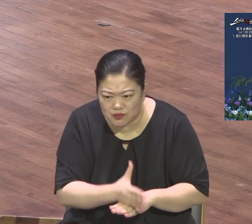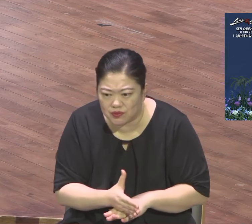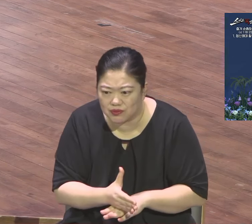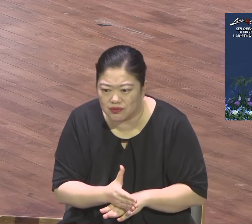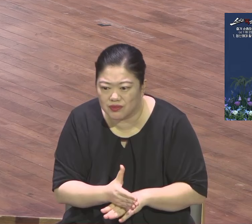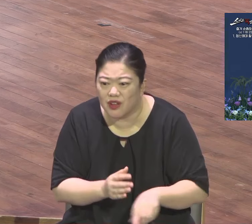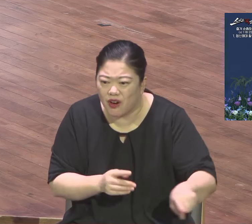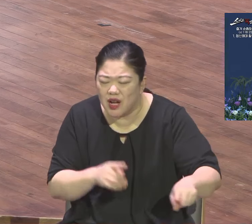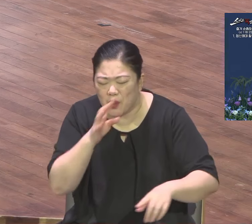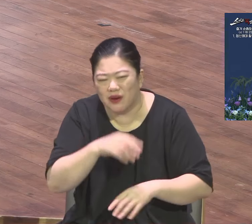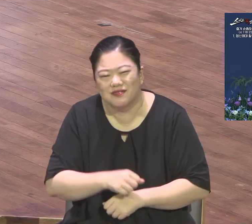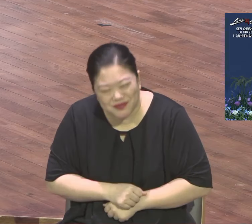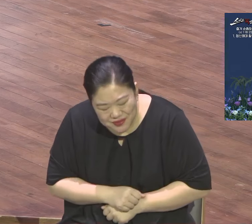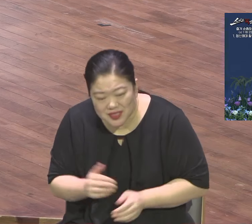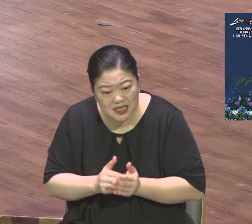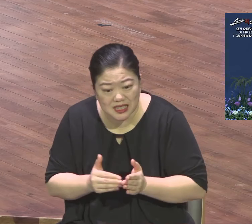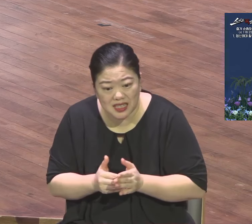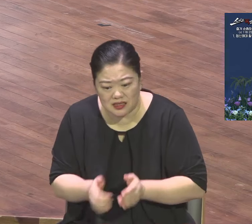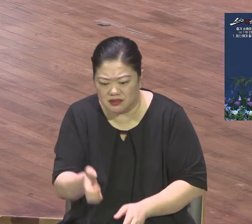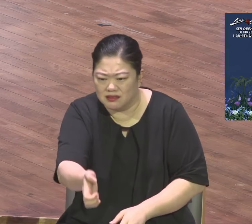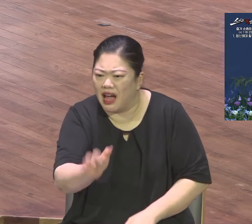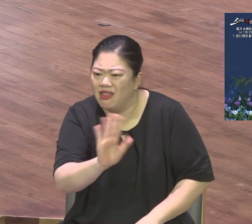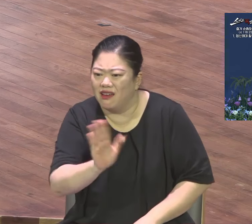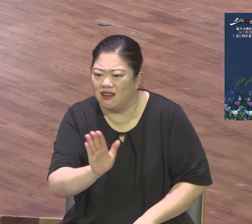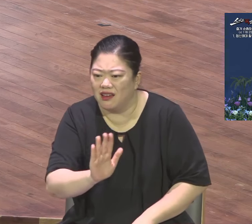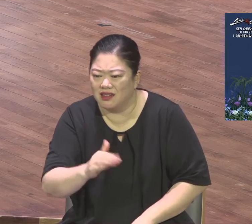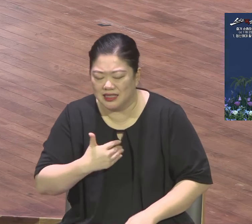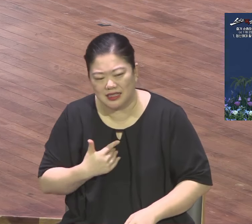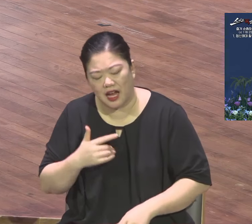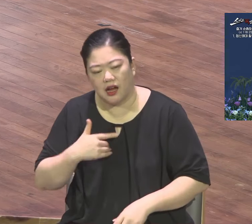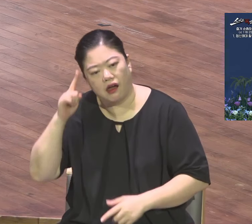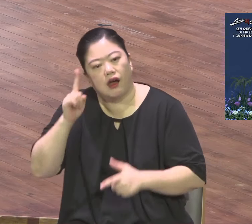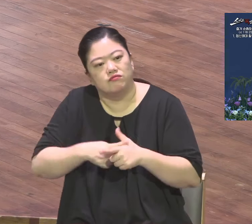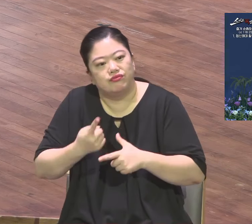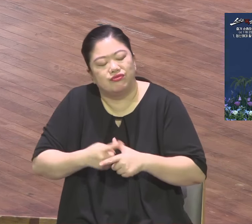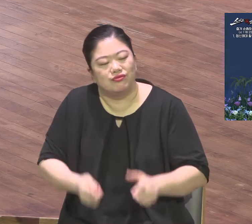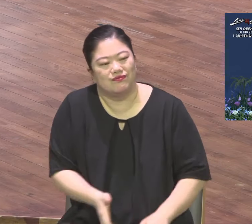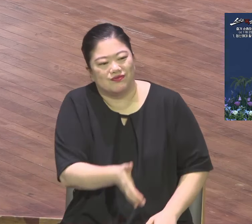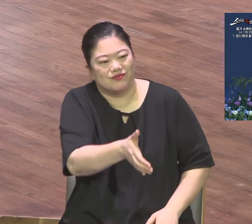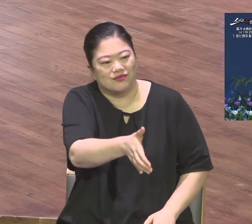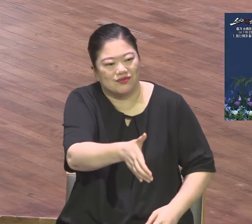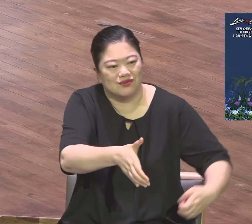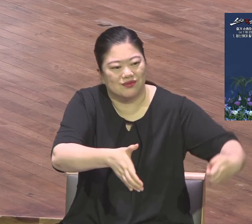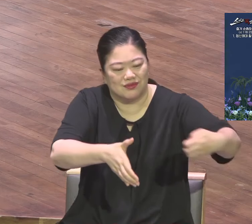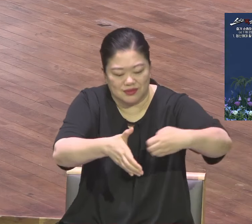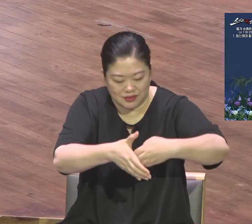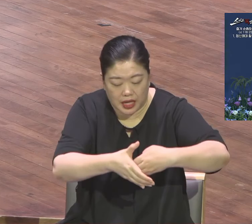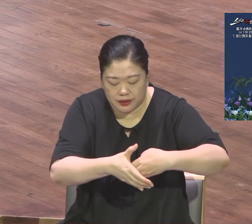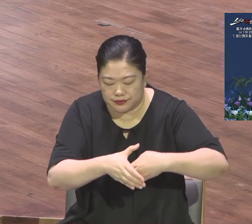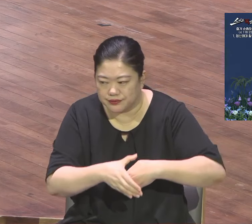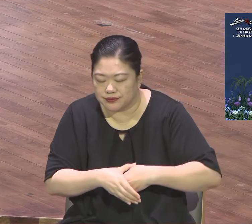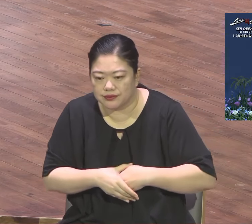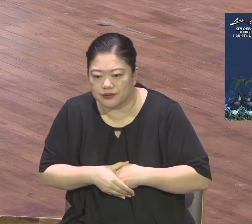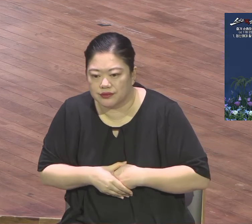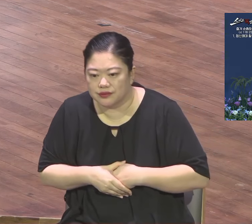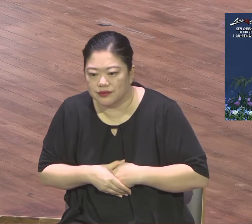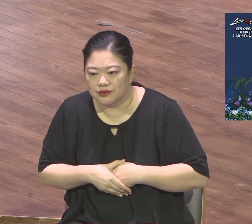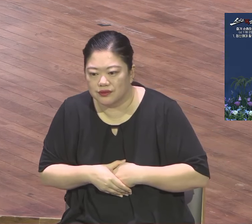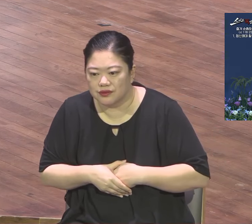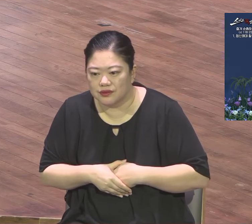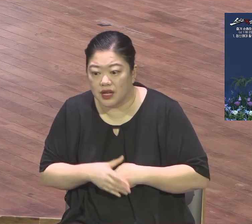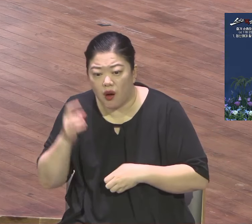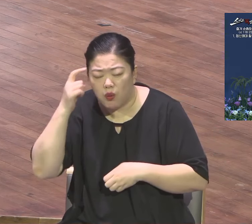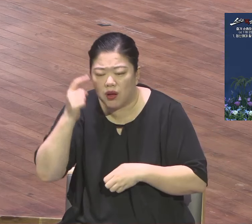우리 고민은 우리 애로사항 식사하면서 그래. 우리 애로사항은요 겨울에 불을 얼마나 떼야 되는지 감각이